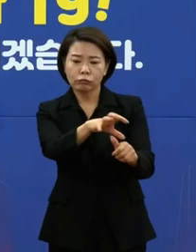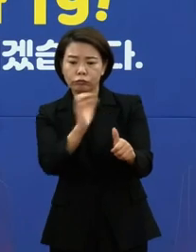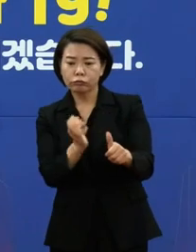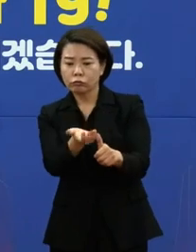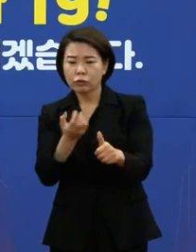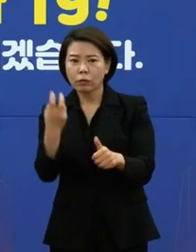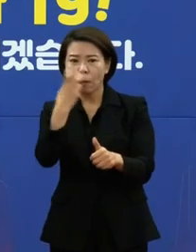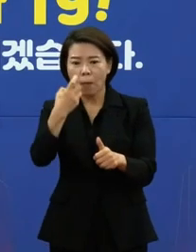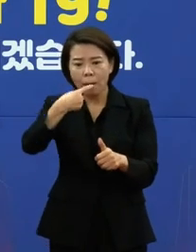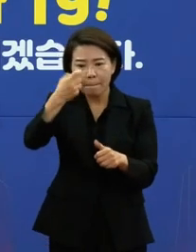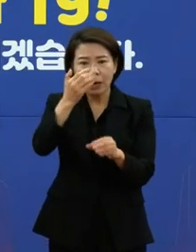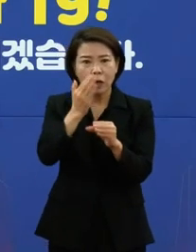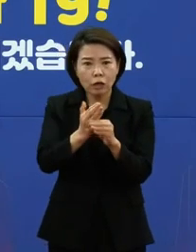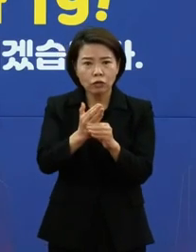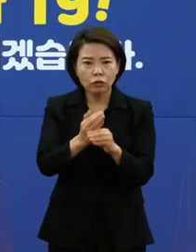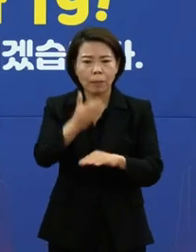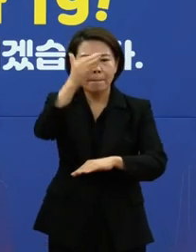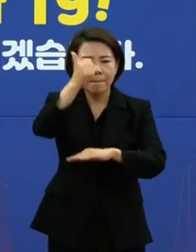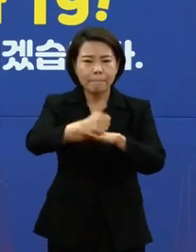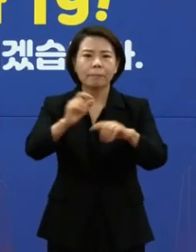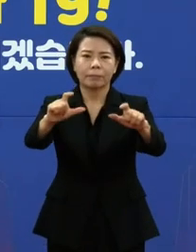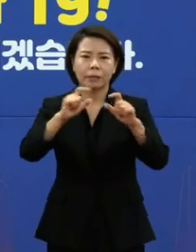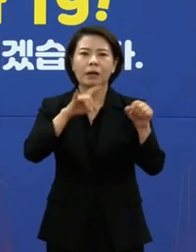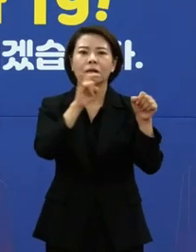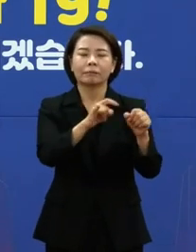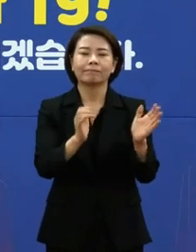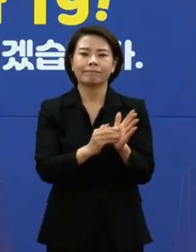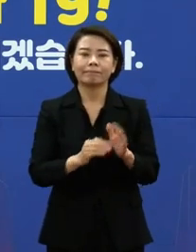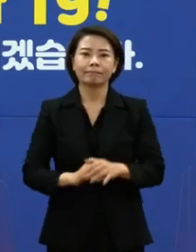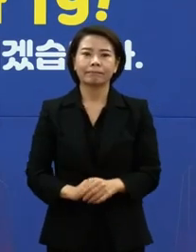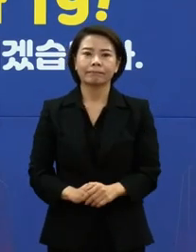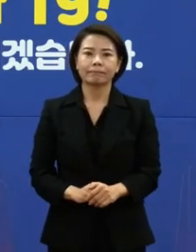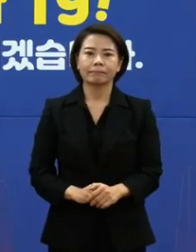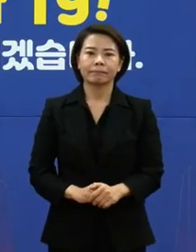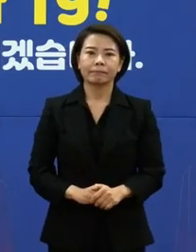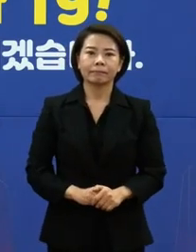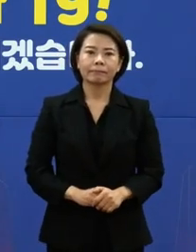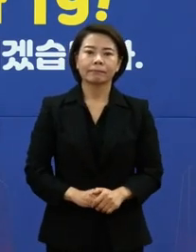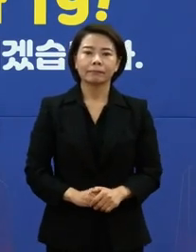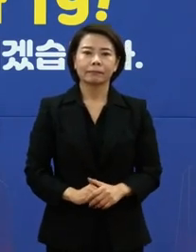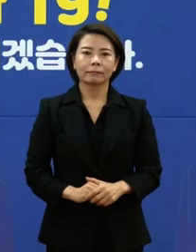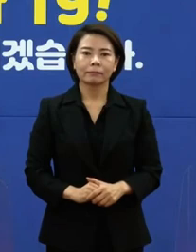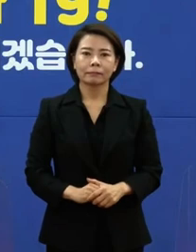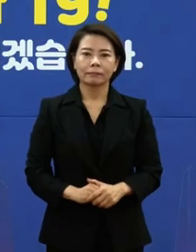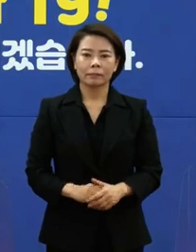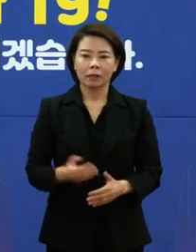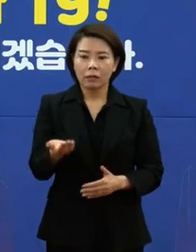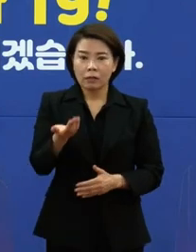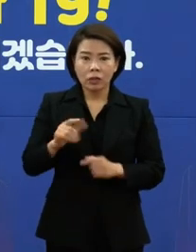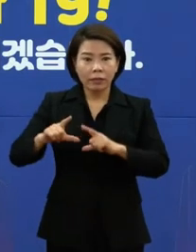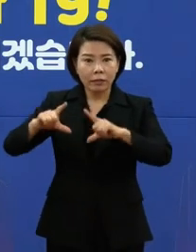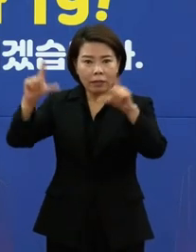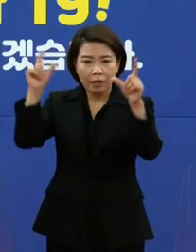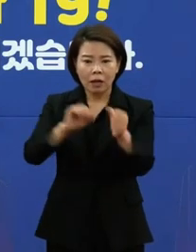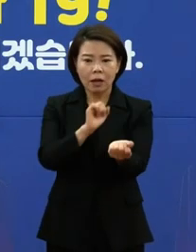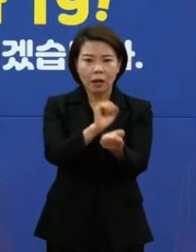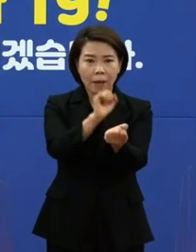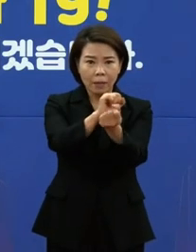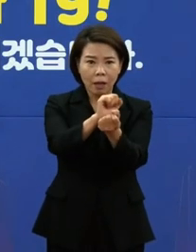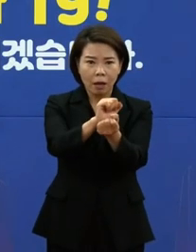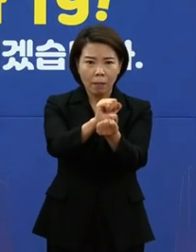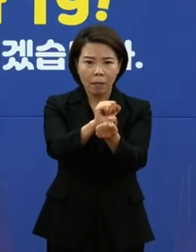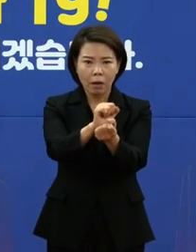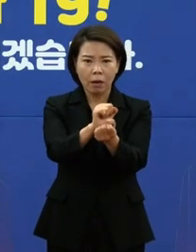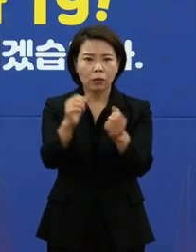진행한 검사에서 최종 확진된 것으로 파악되었습니다. 전일 감염 비상 확진자